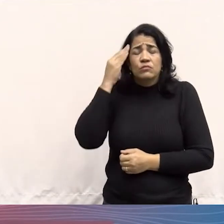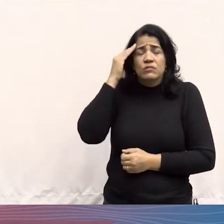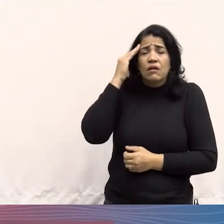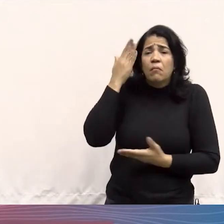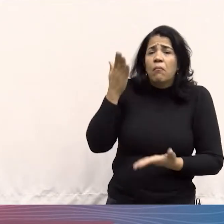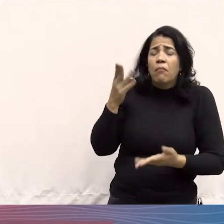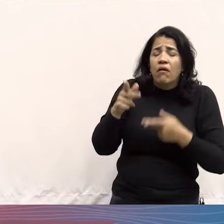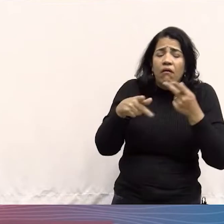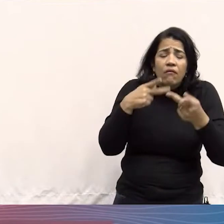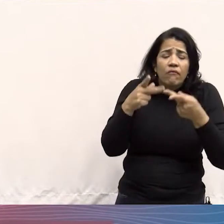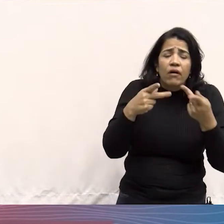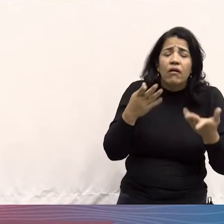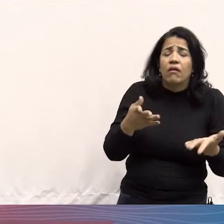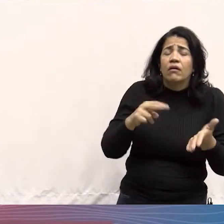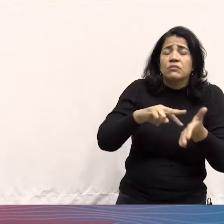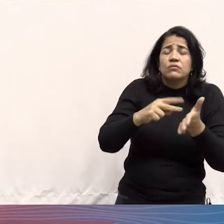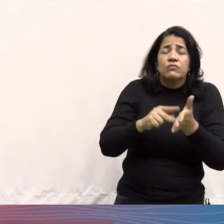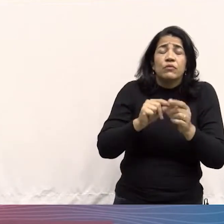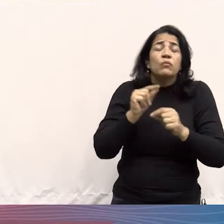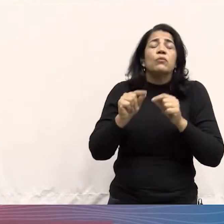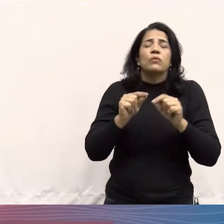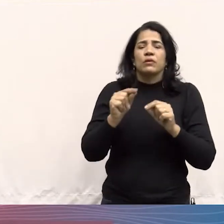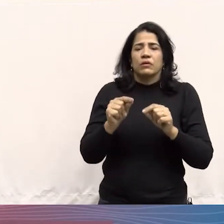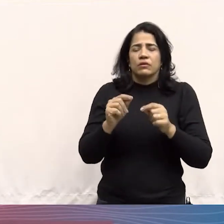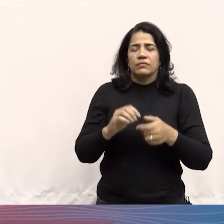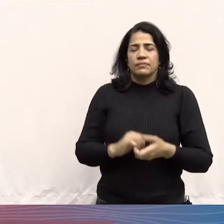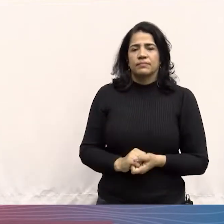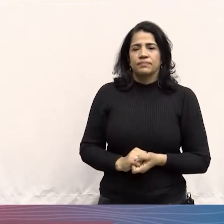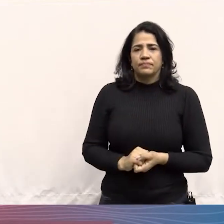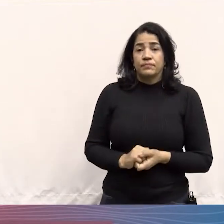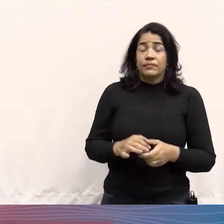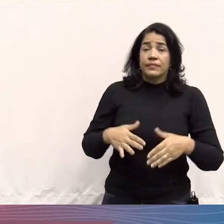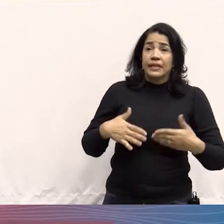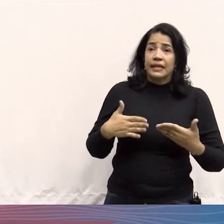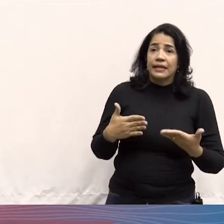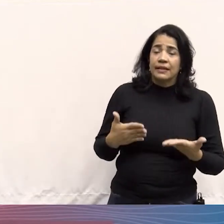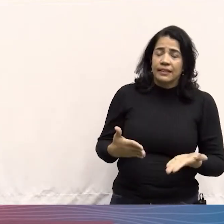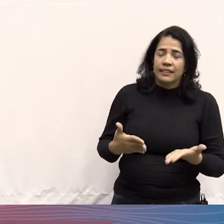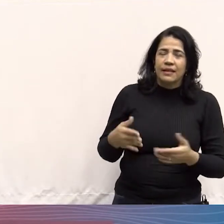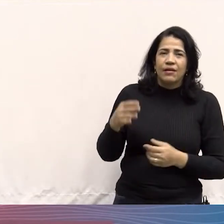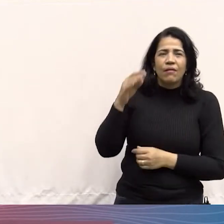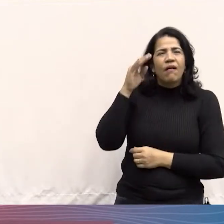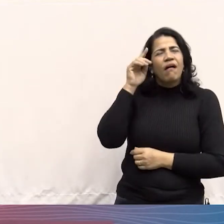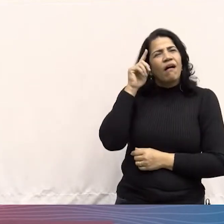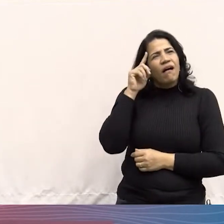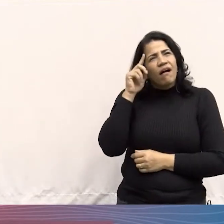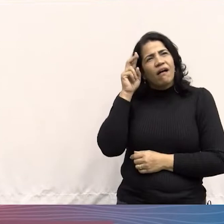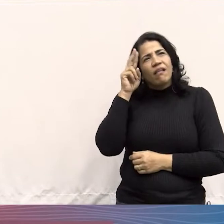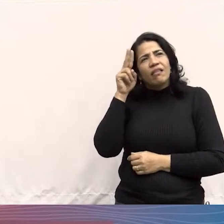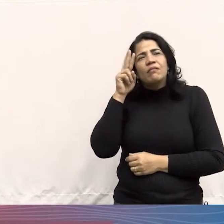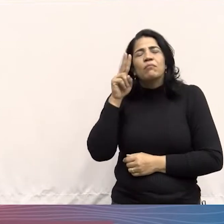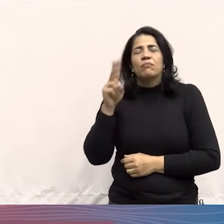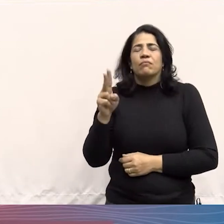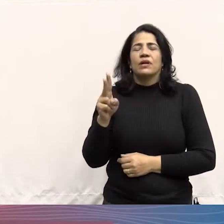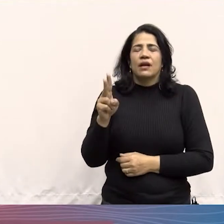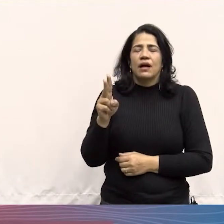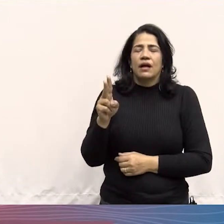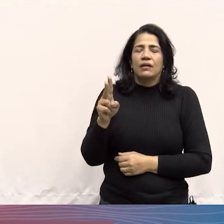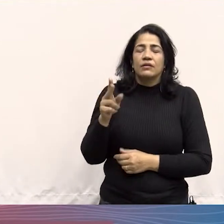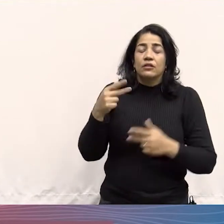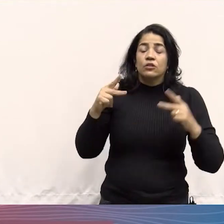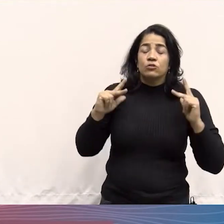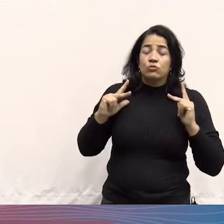aí lembraram de Daniel, que era interpretador de sonhos. Então Daniel foi interpretar esse